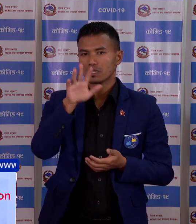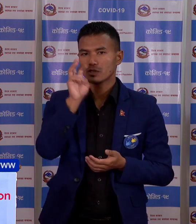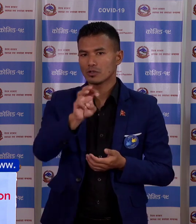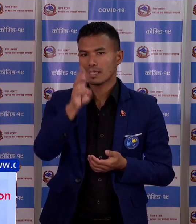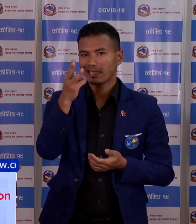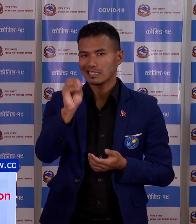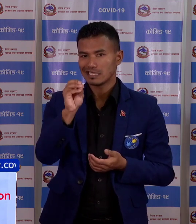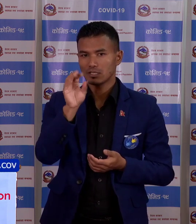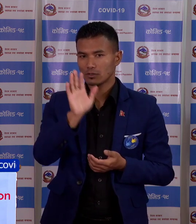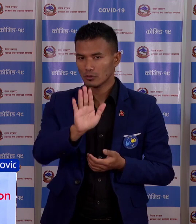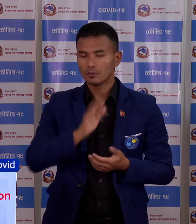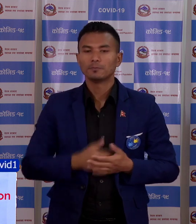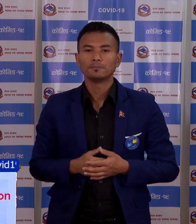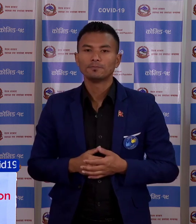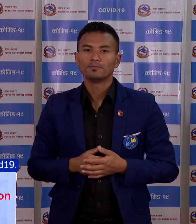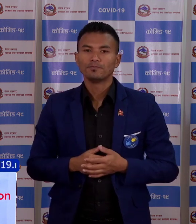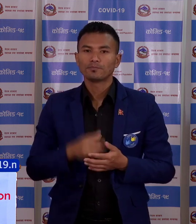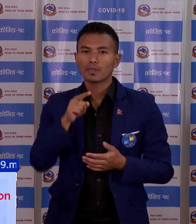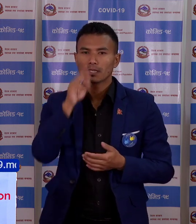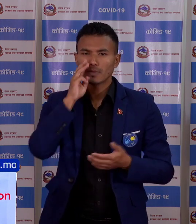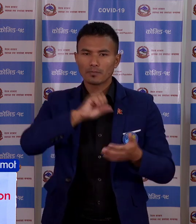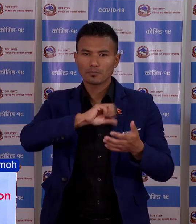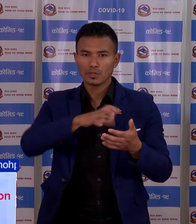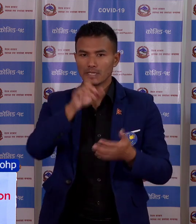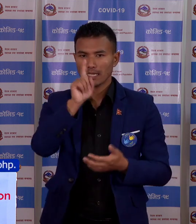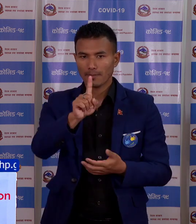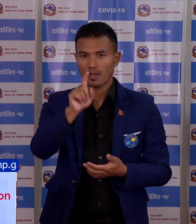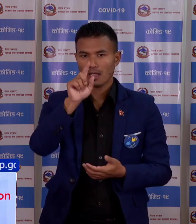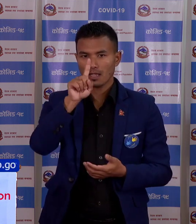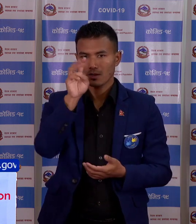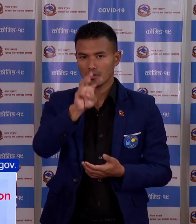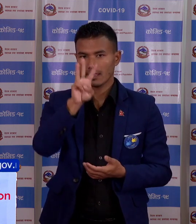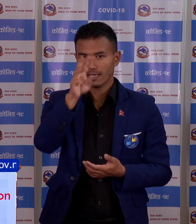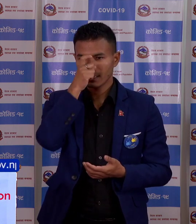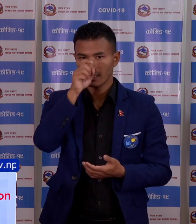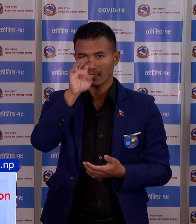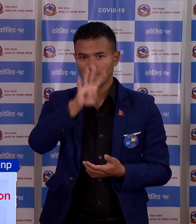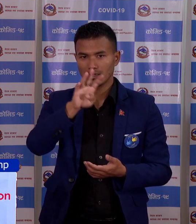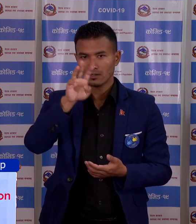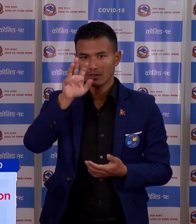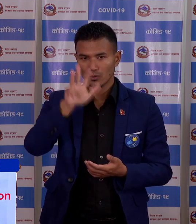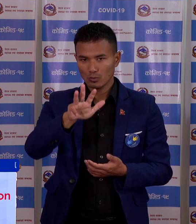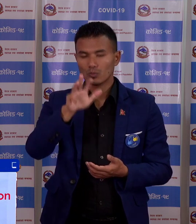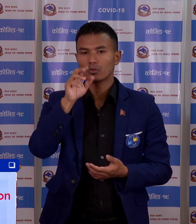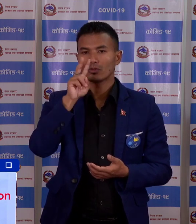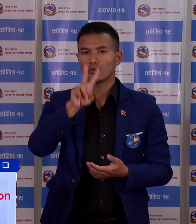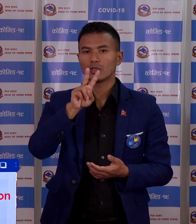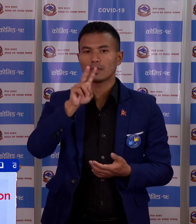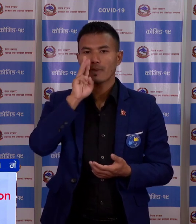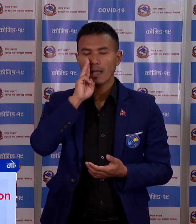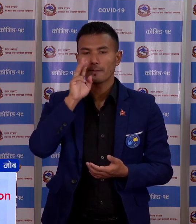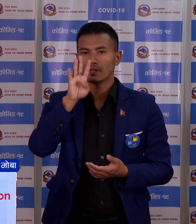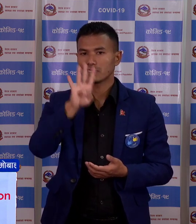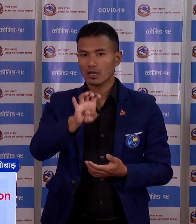,036 आज़ा जस्मा प्रदेश नमर एक मां 1,349 प्रदेश नमर दुई मां